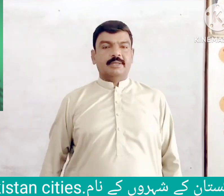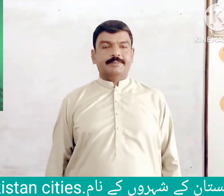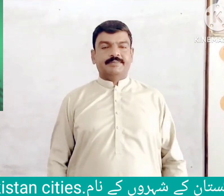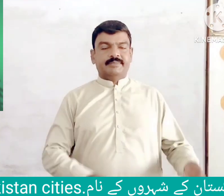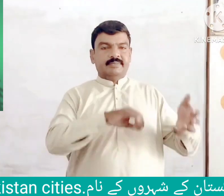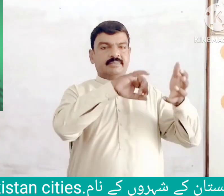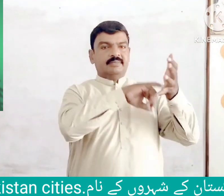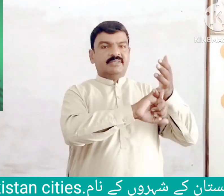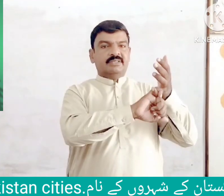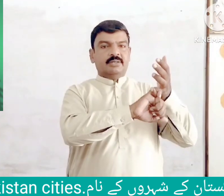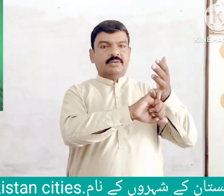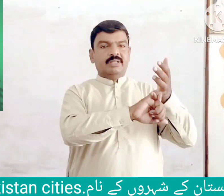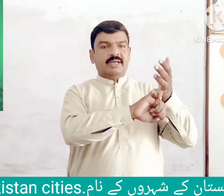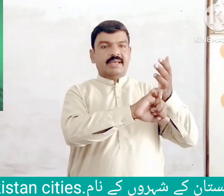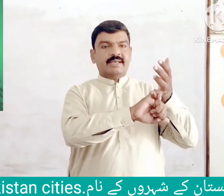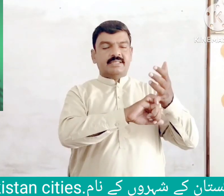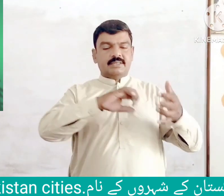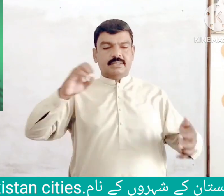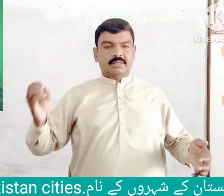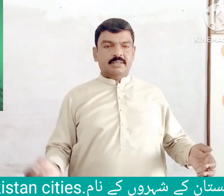सरगोदा, सरगोदा, S,